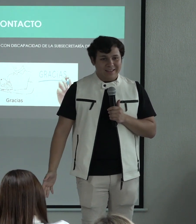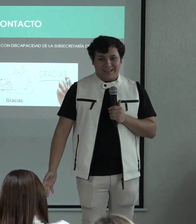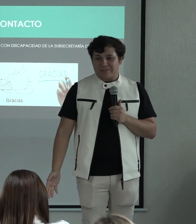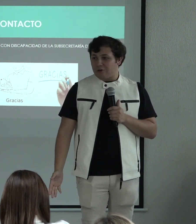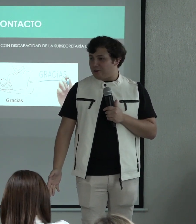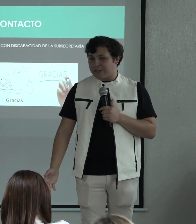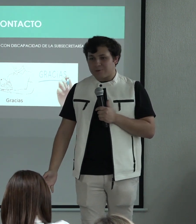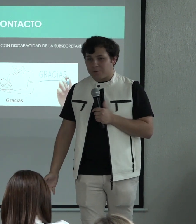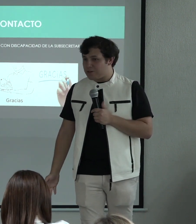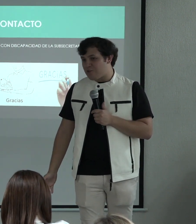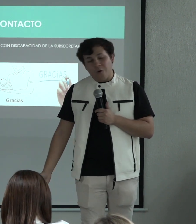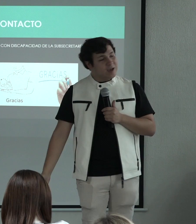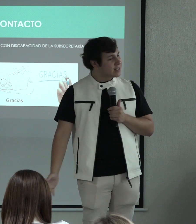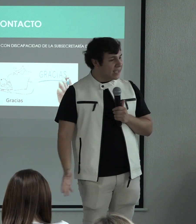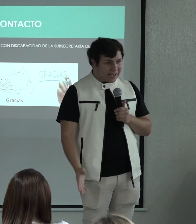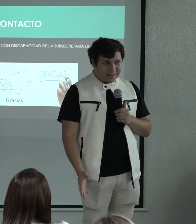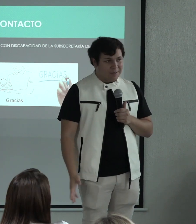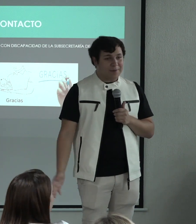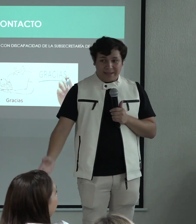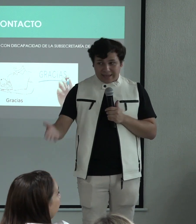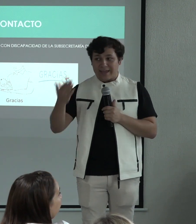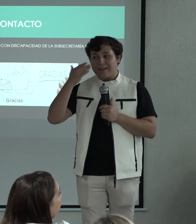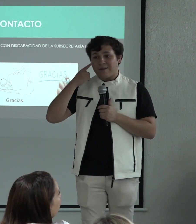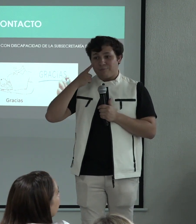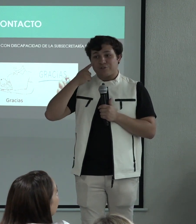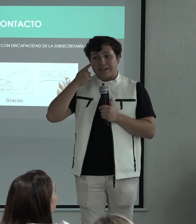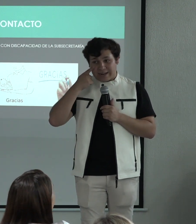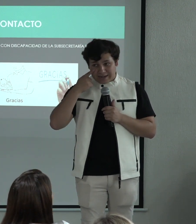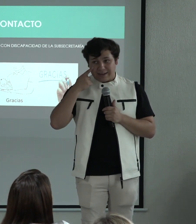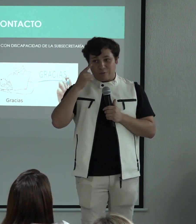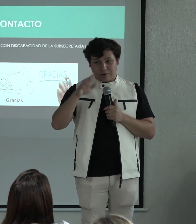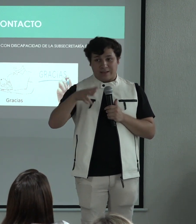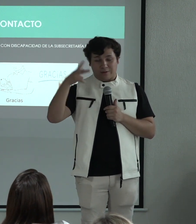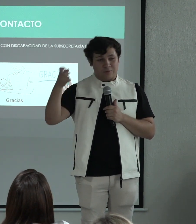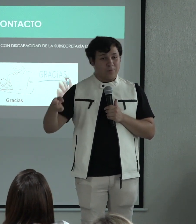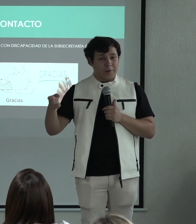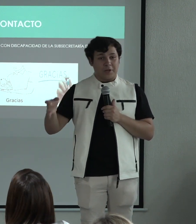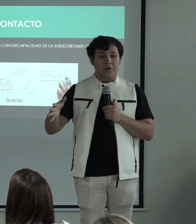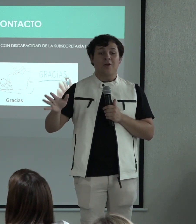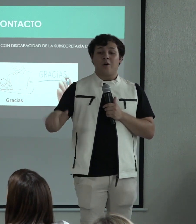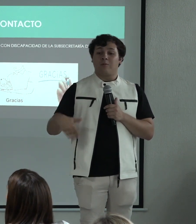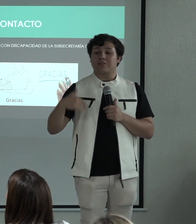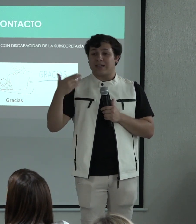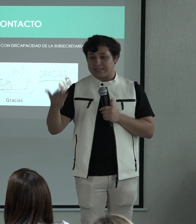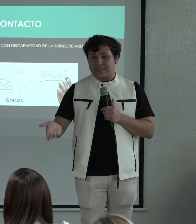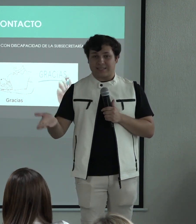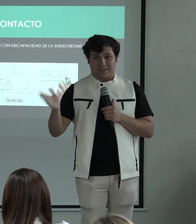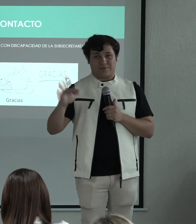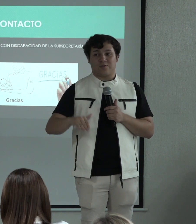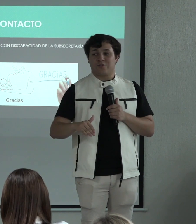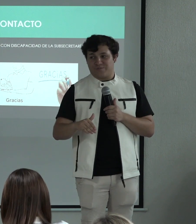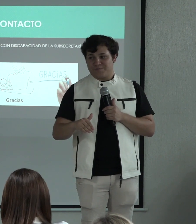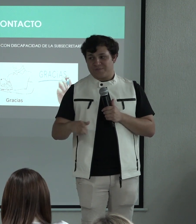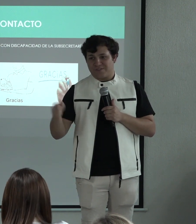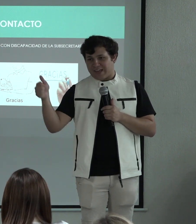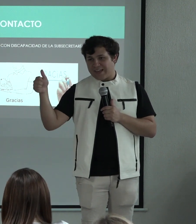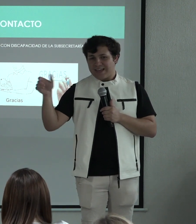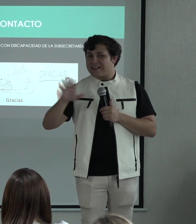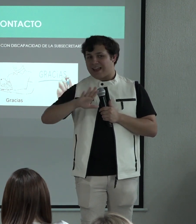y todo lo que suben no es real. Siempre hay que buscarle una segunda opinión o buscar si es cierto o no. ¿Ok? Nada